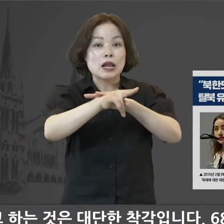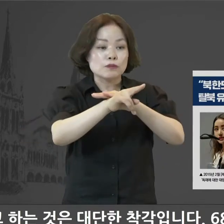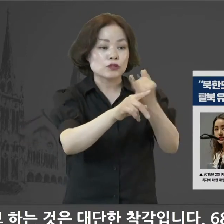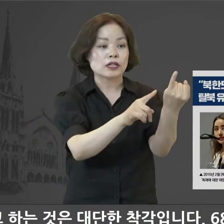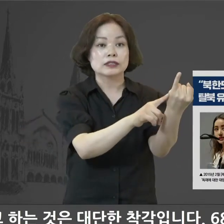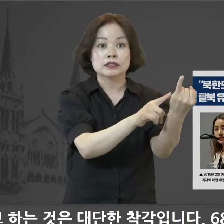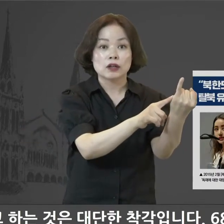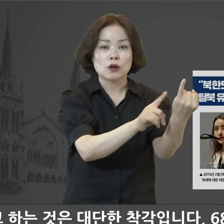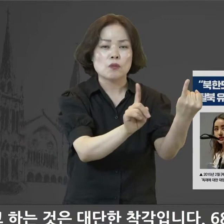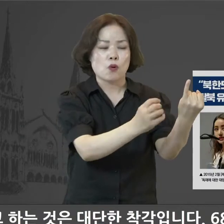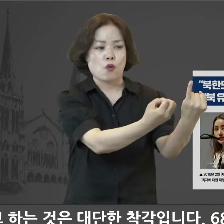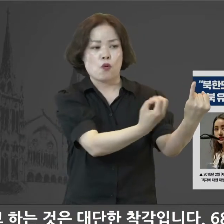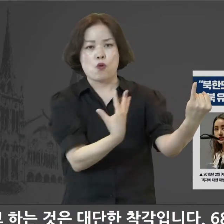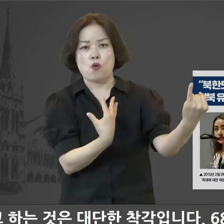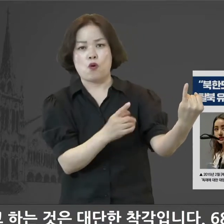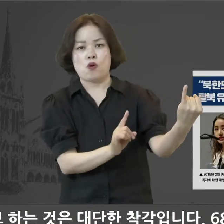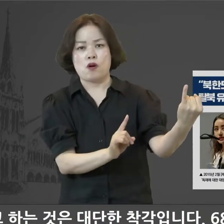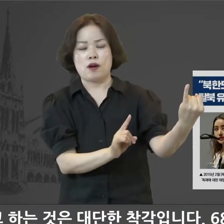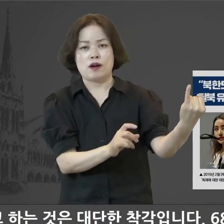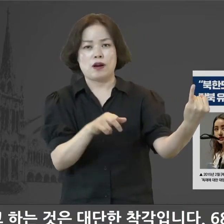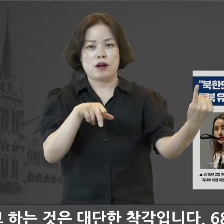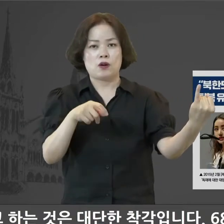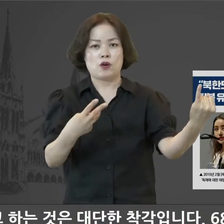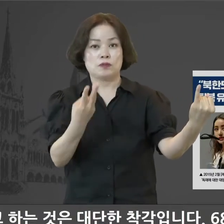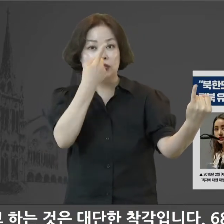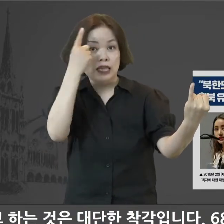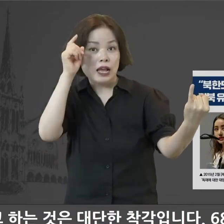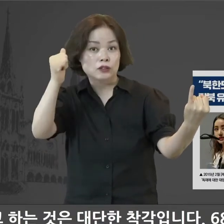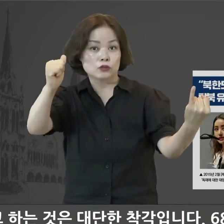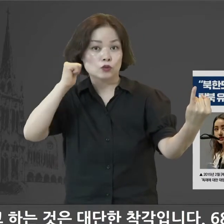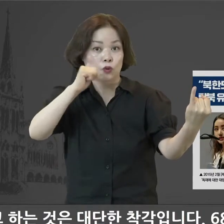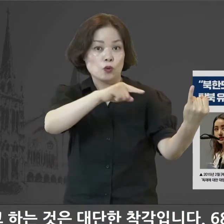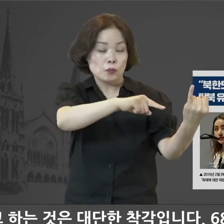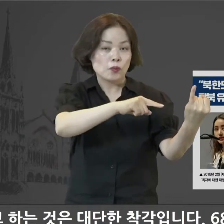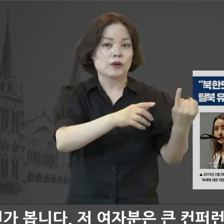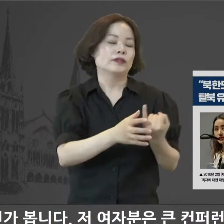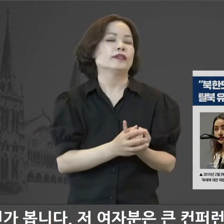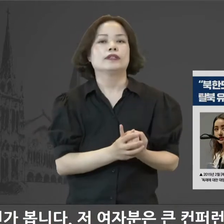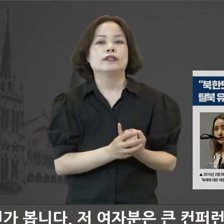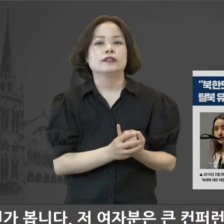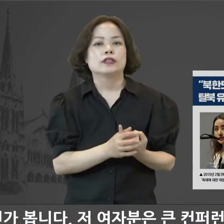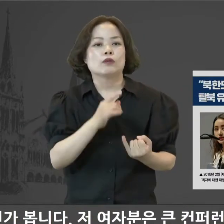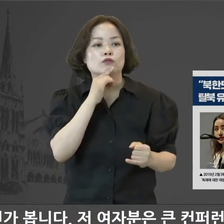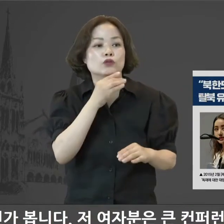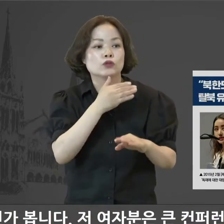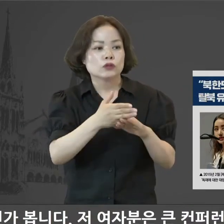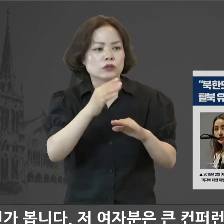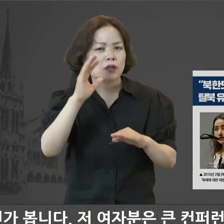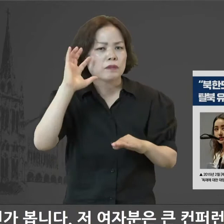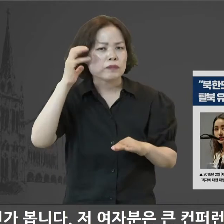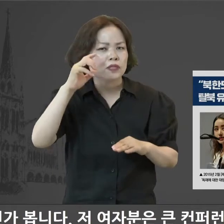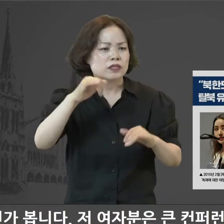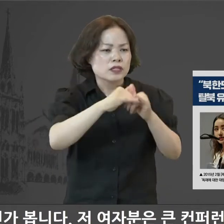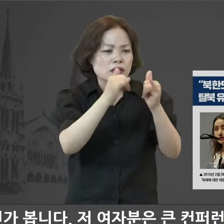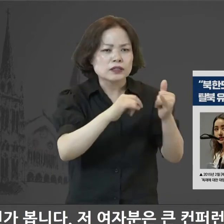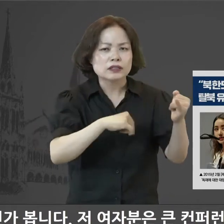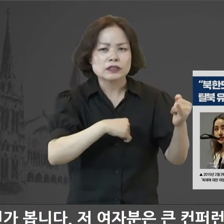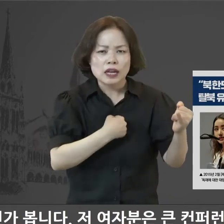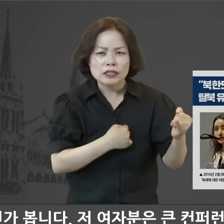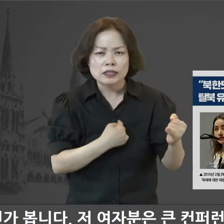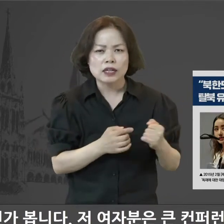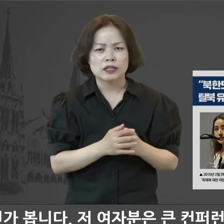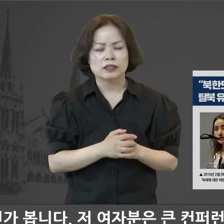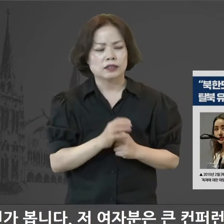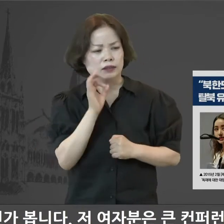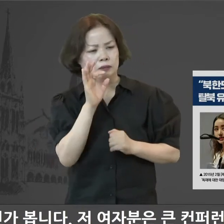근데 저분이 뭐라고 얘기했냐면 콜롬비아 대학을 졸업하셨는데 북한이 미친 사회인데 자기가